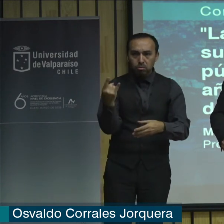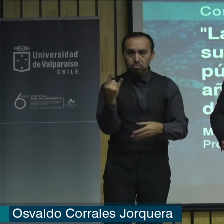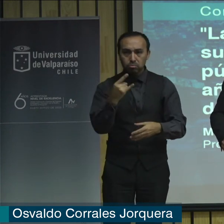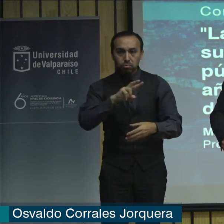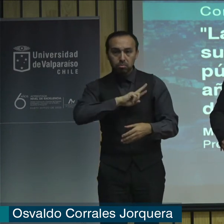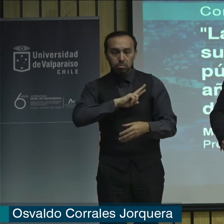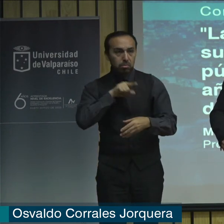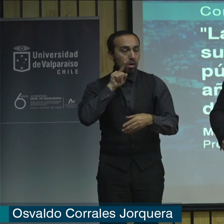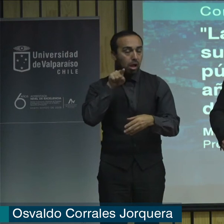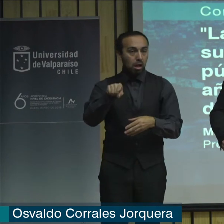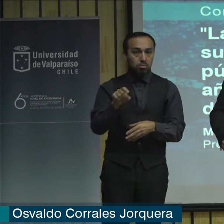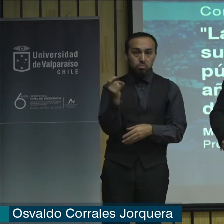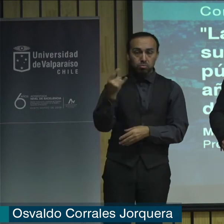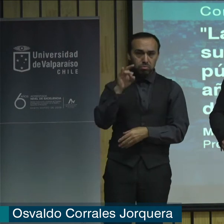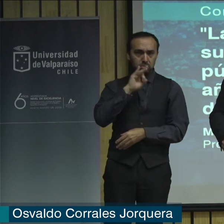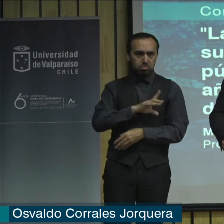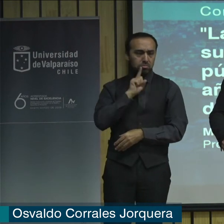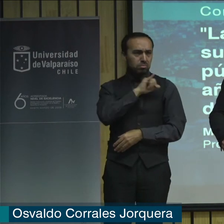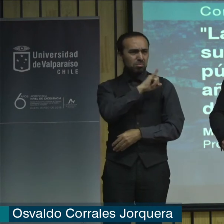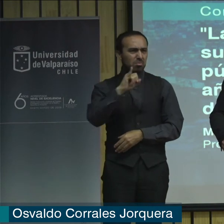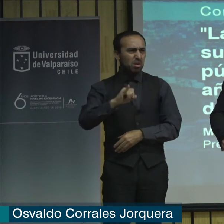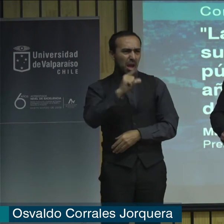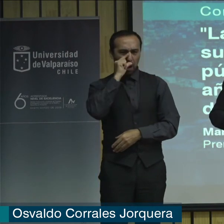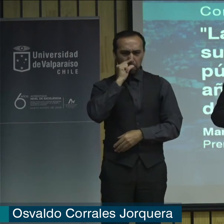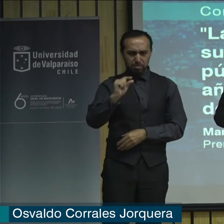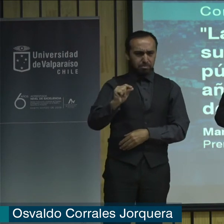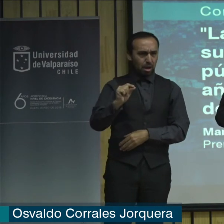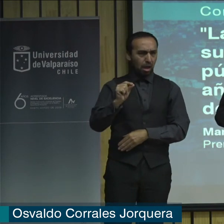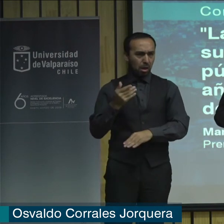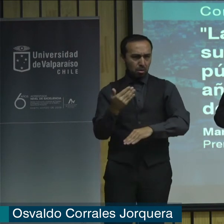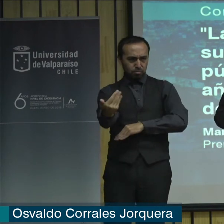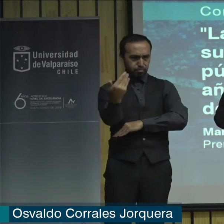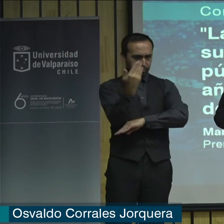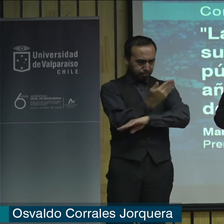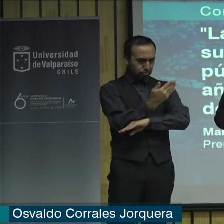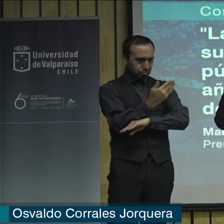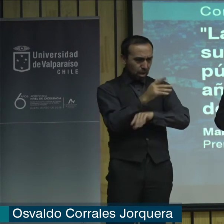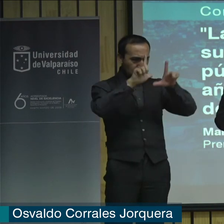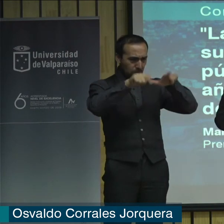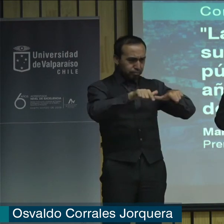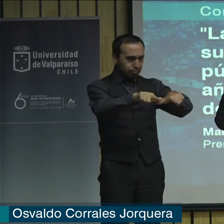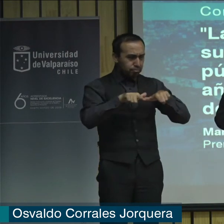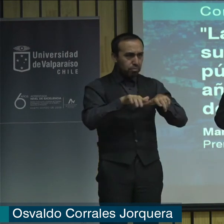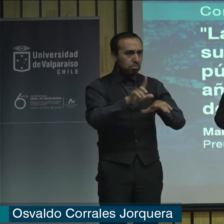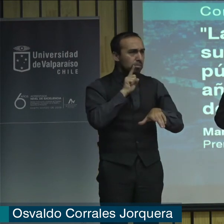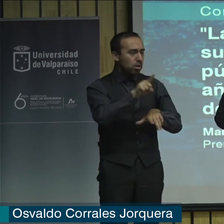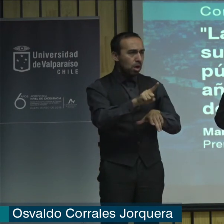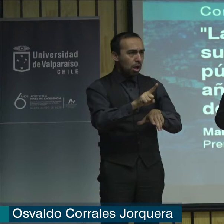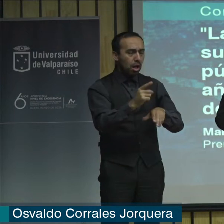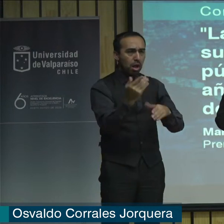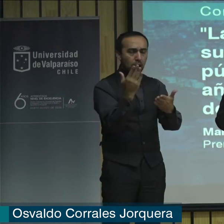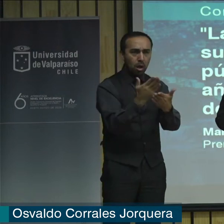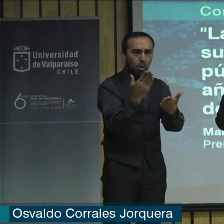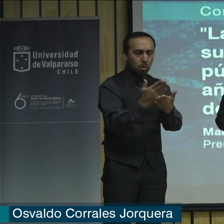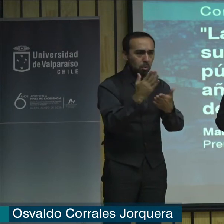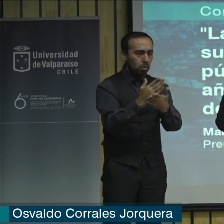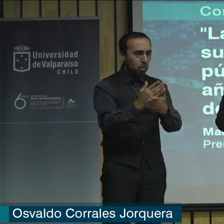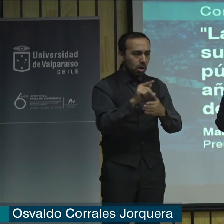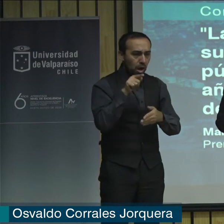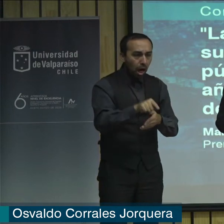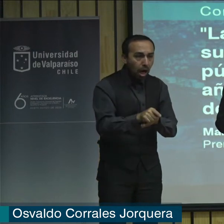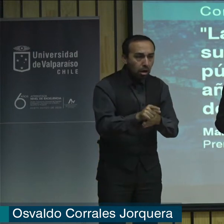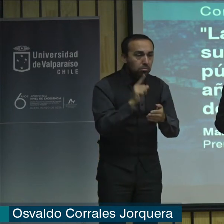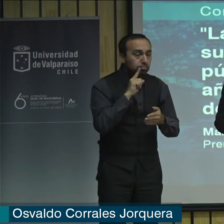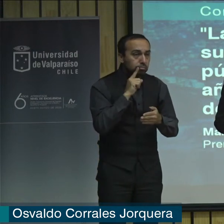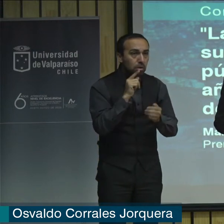legal Augusto pinochet llegó hasta el aula magna de la escuela de derecho para firmar en el más